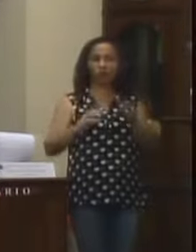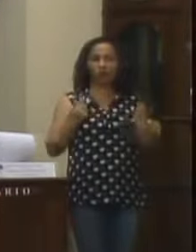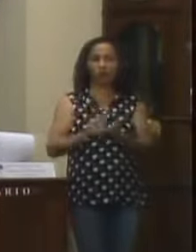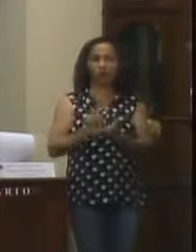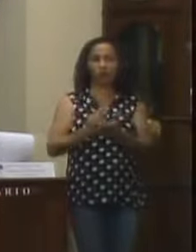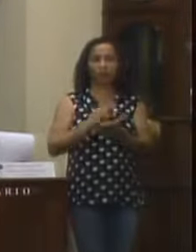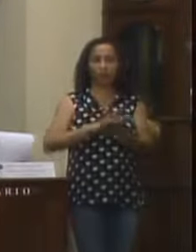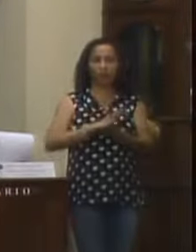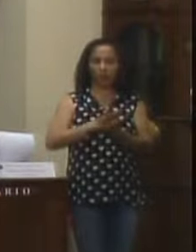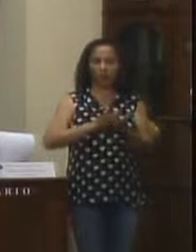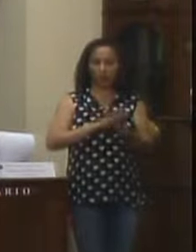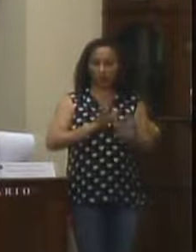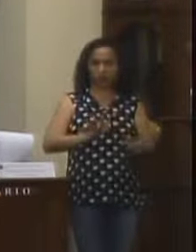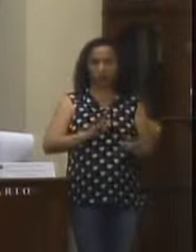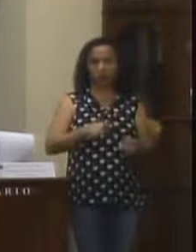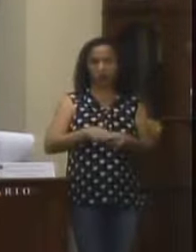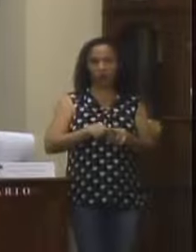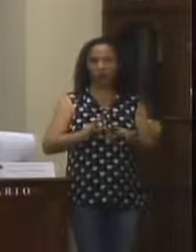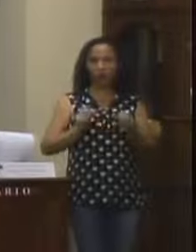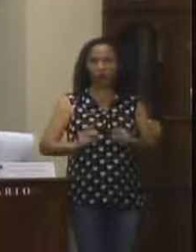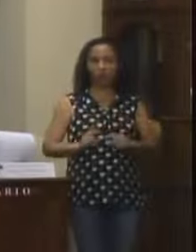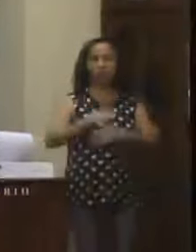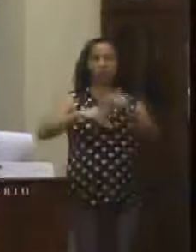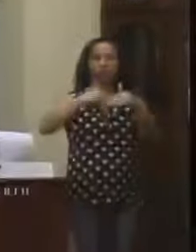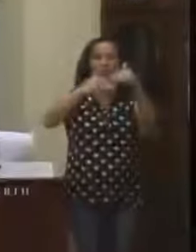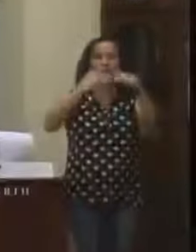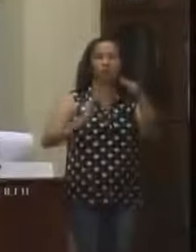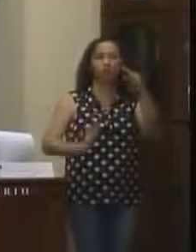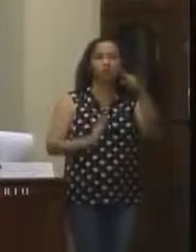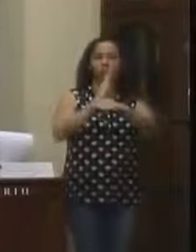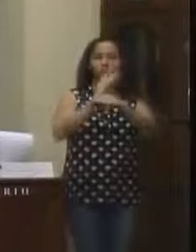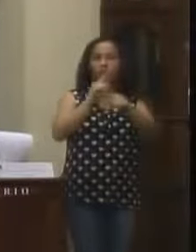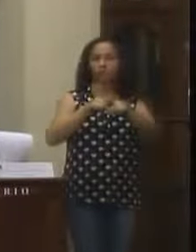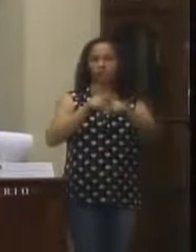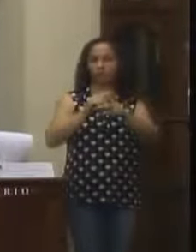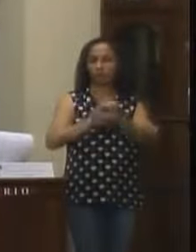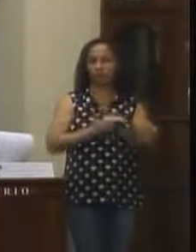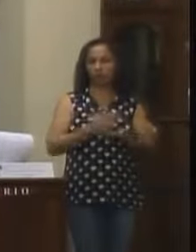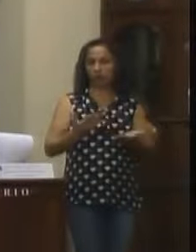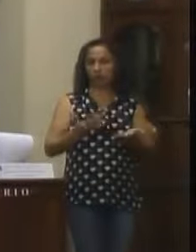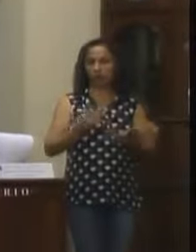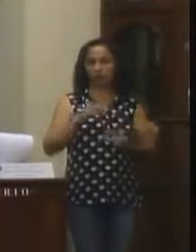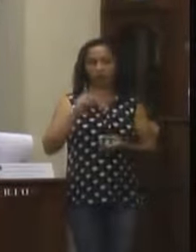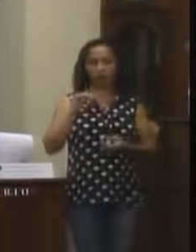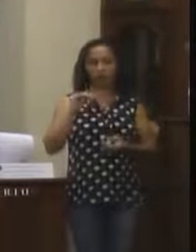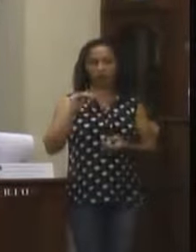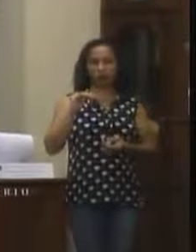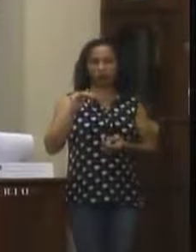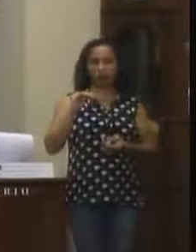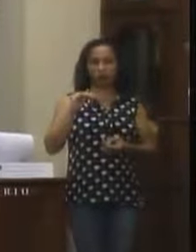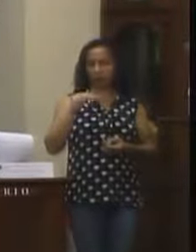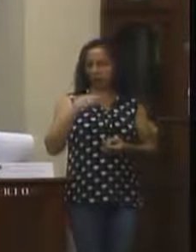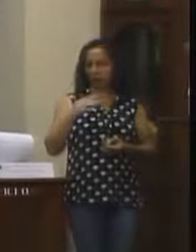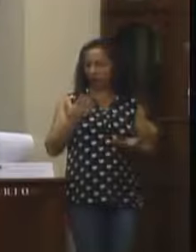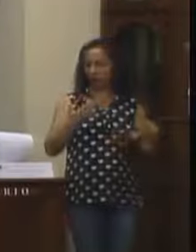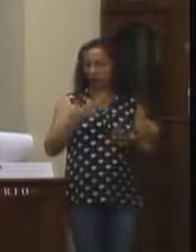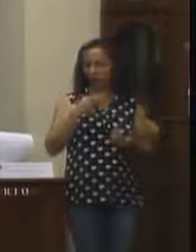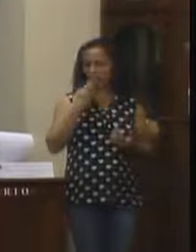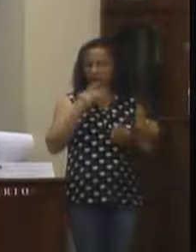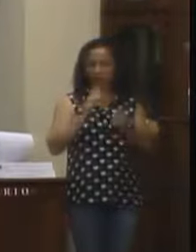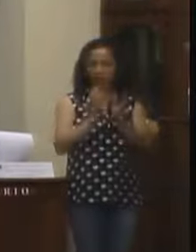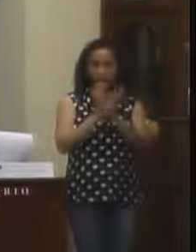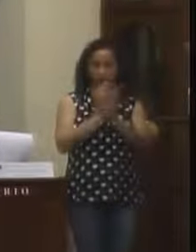e jurídico, não vendo obstáculo para a continuidade da tramitação. É o parecer, salvo melhor juízo. Voto. Pelo exposto à Comissão de